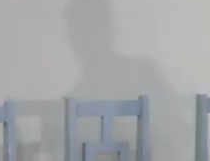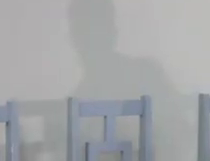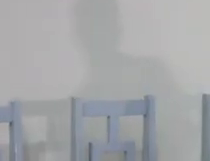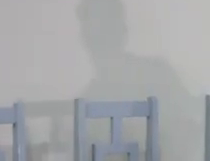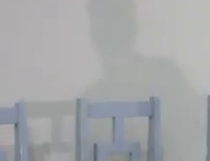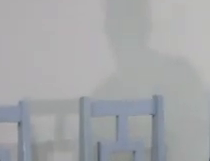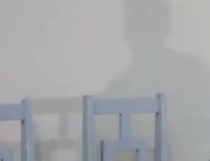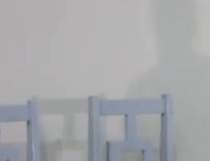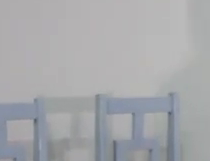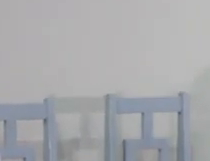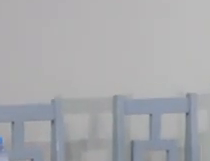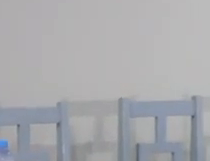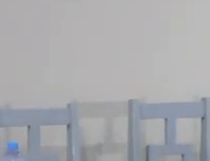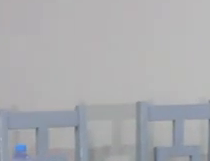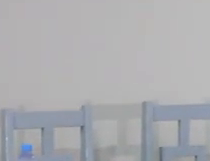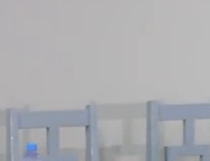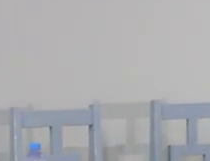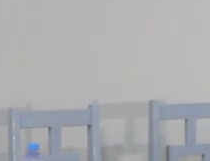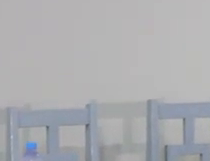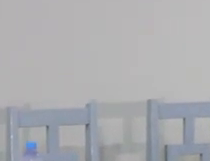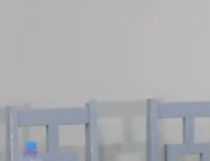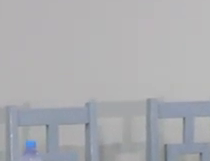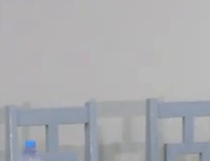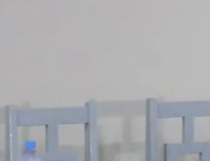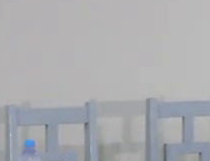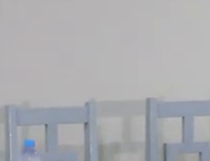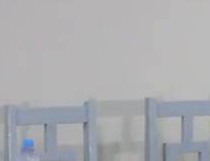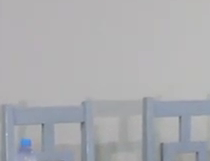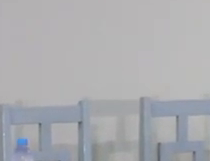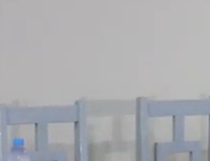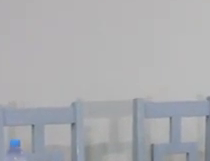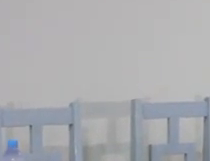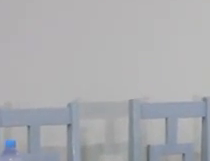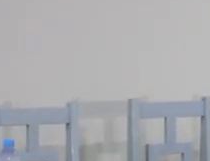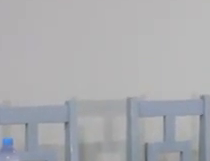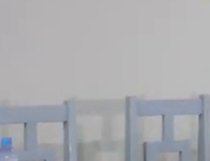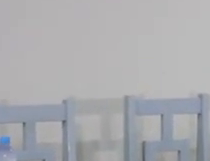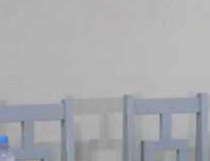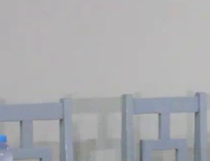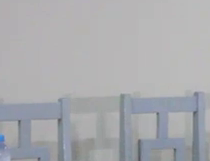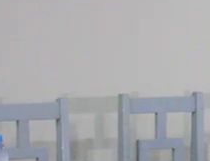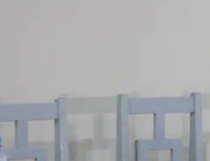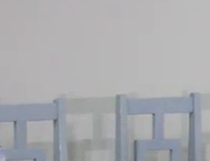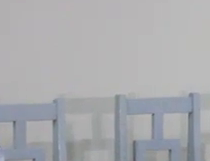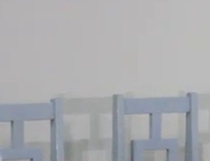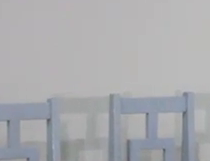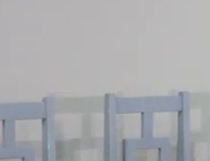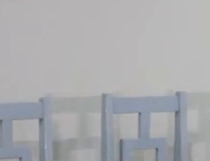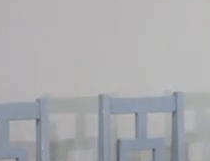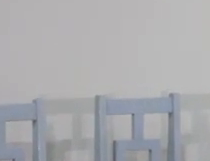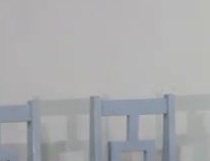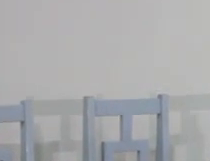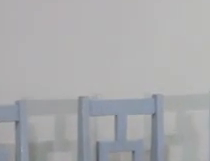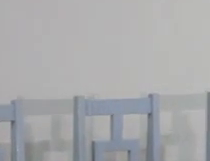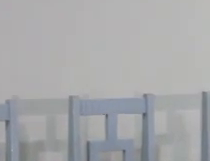isso muito a sério. Todas as vezes que eu vou lançar